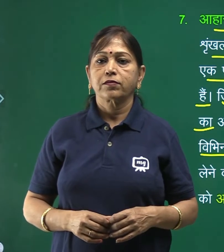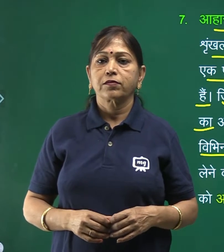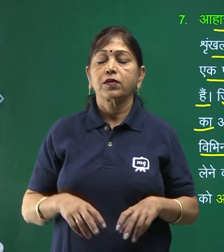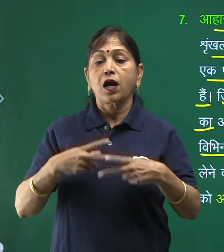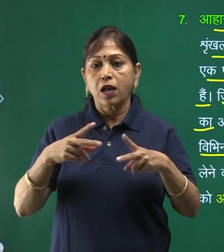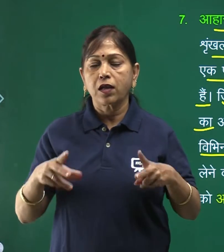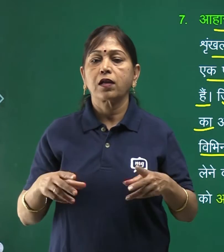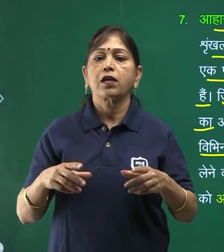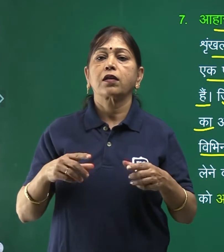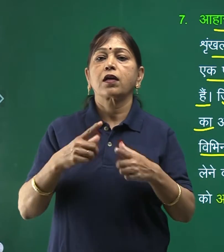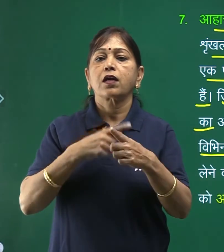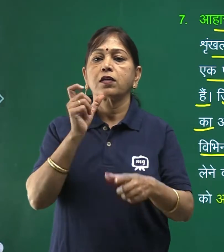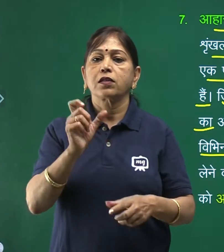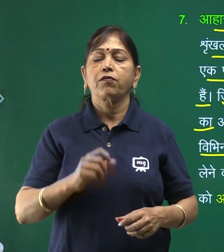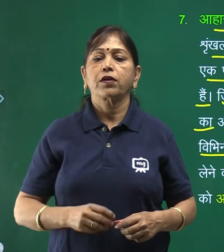विभिन्न जैविक